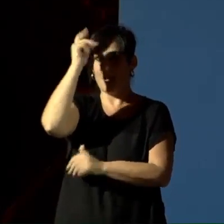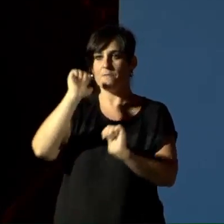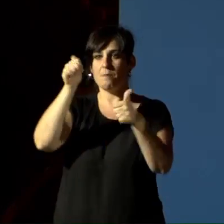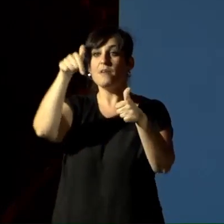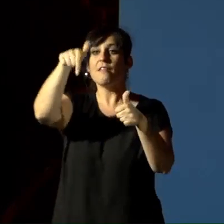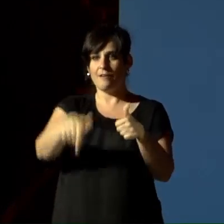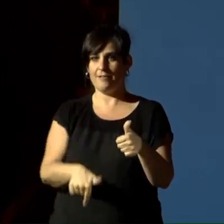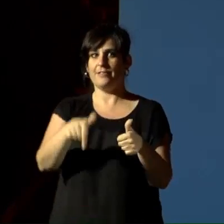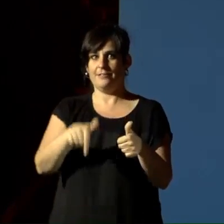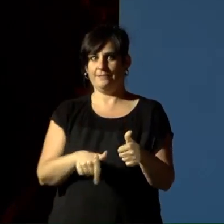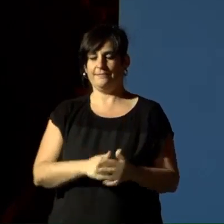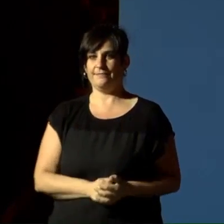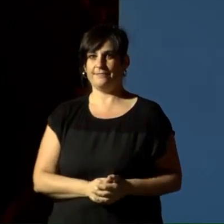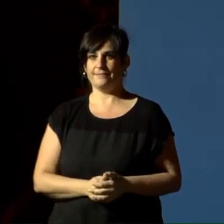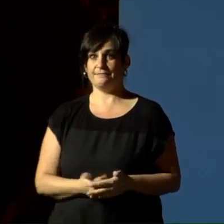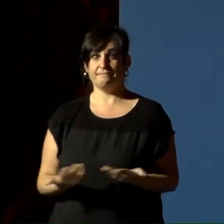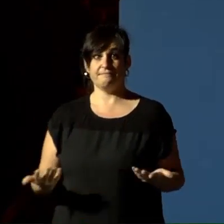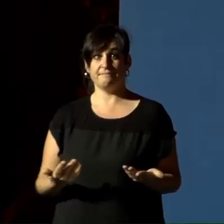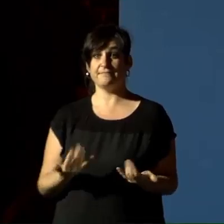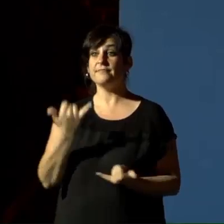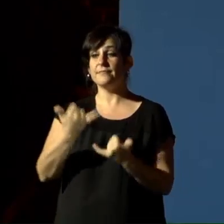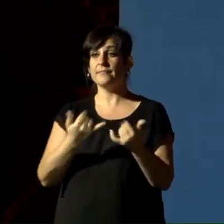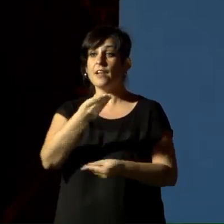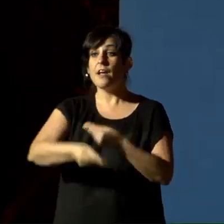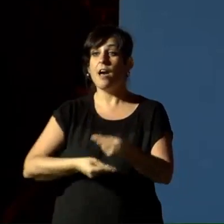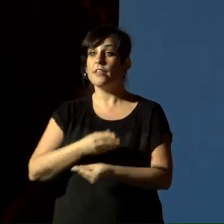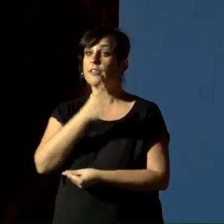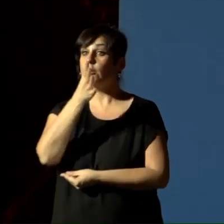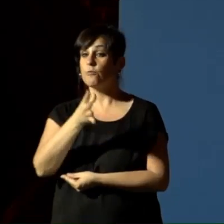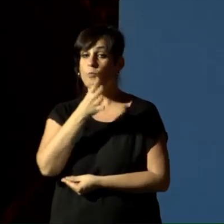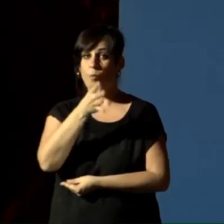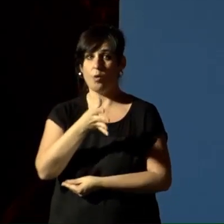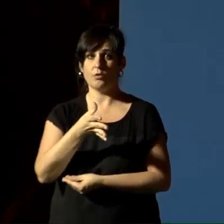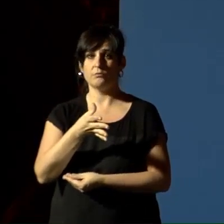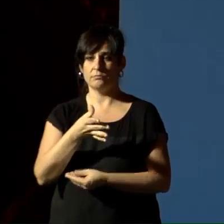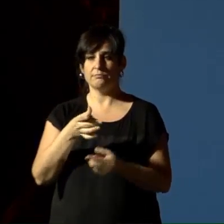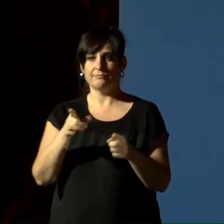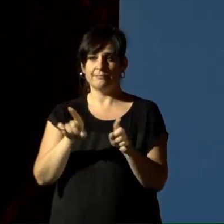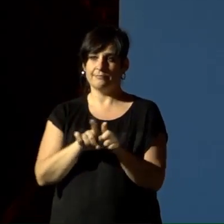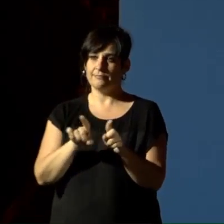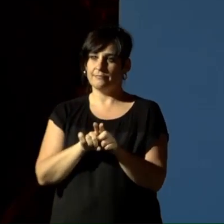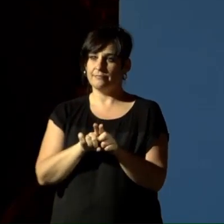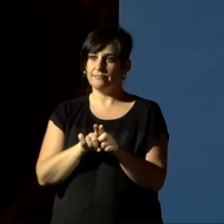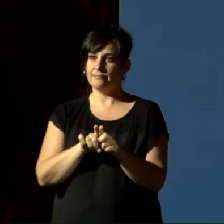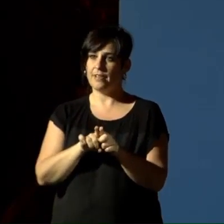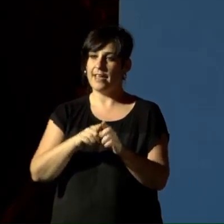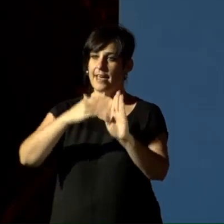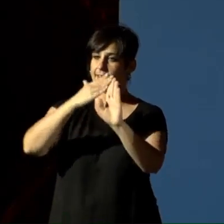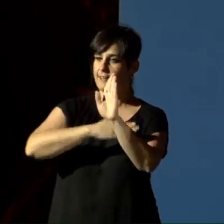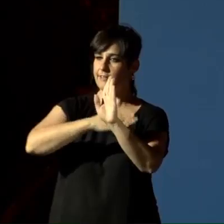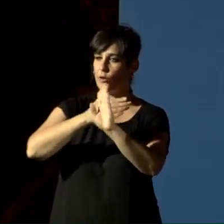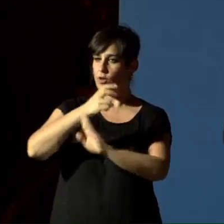e eso fíxose porque houve unha valentía, un coraxe interpretativo de coller as vellas